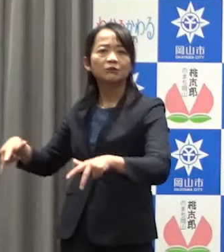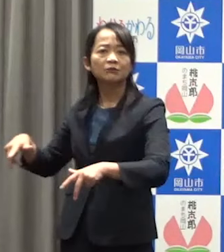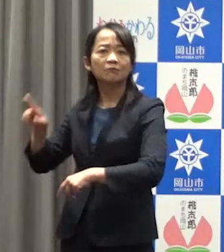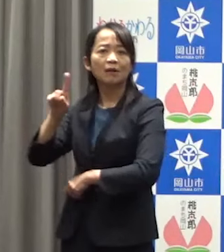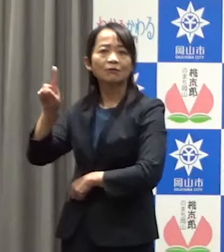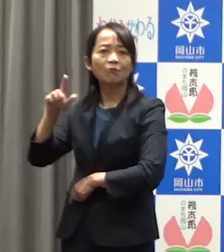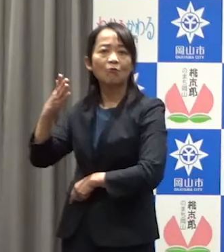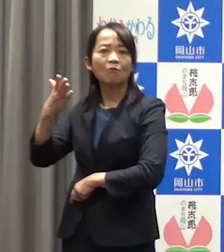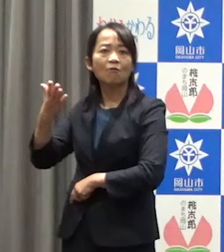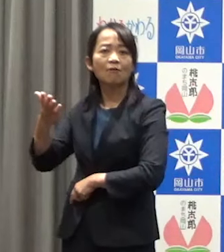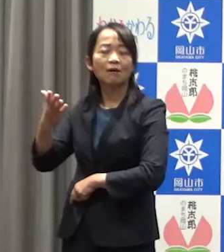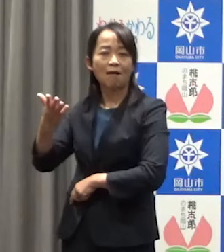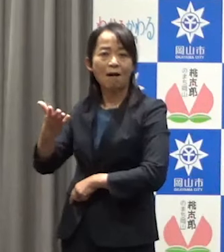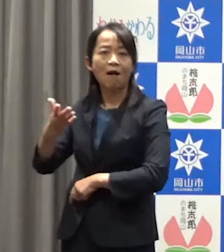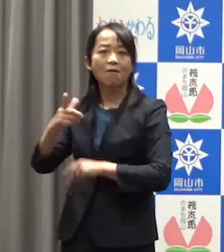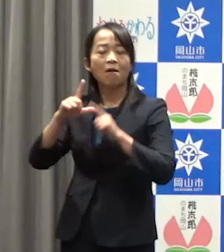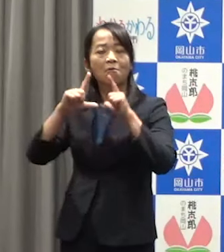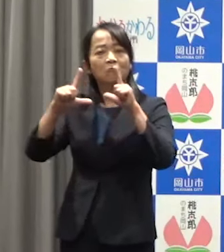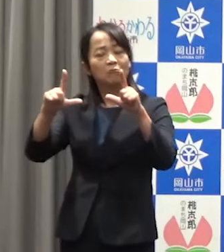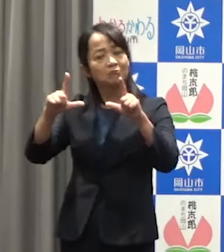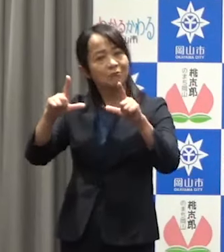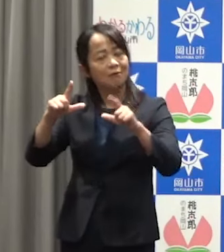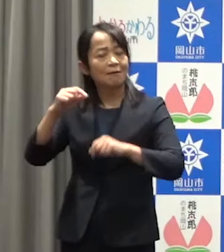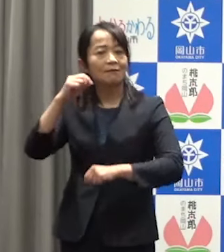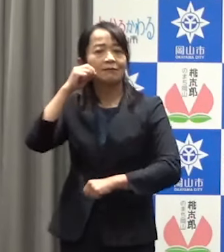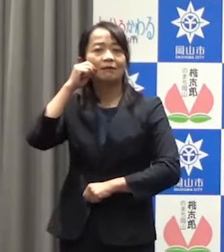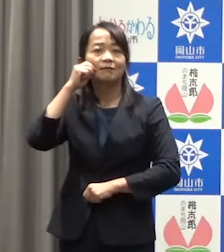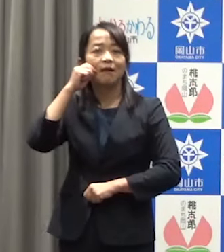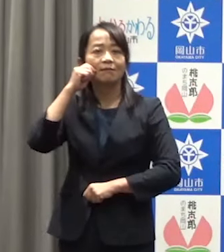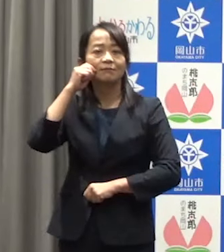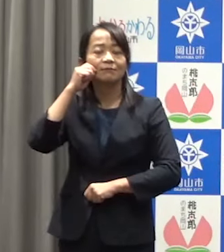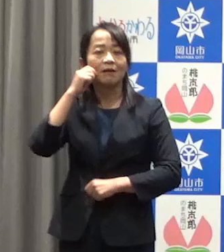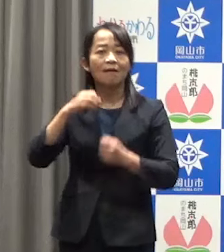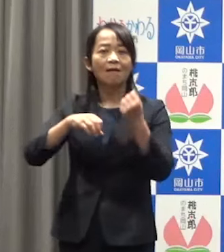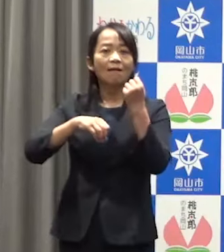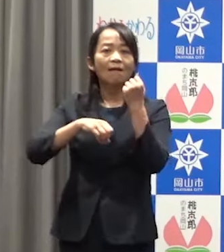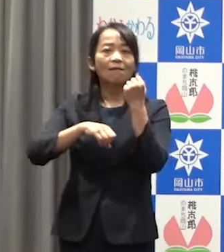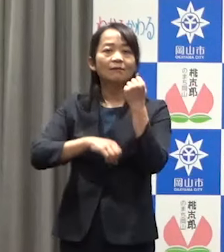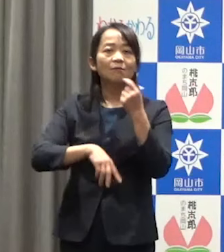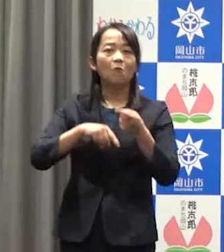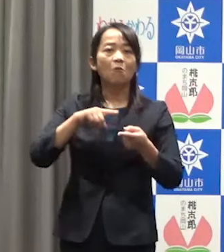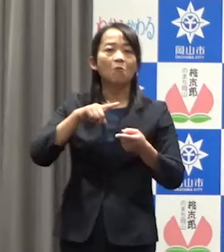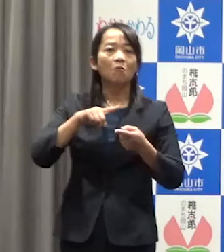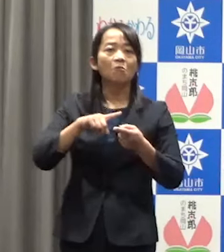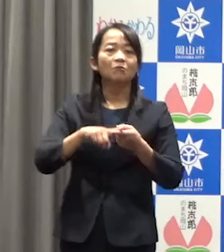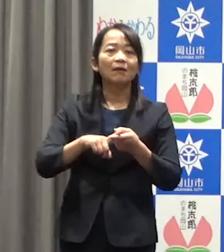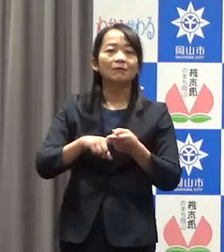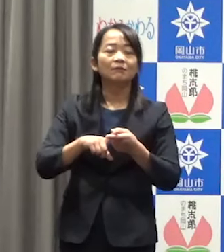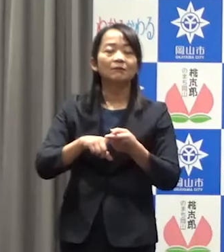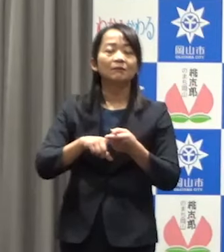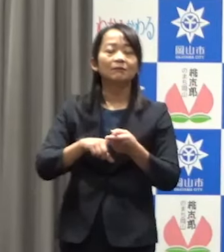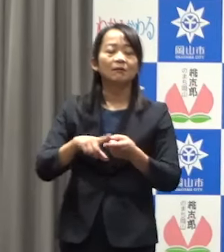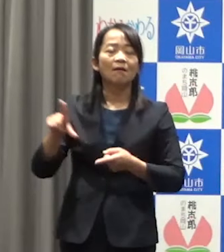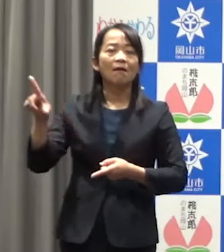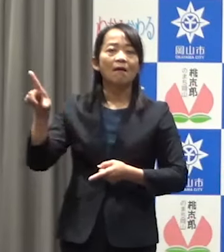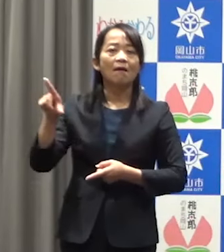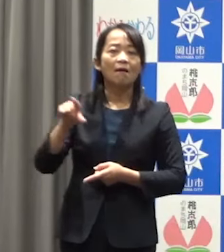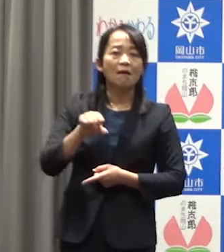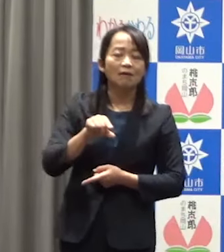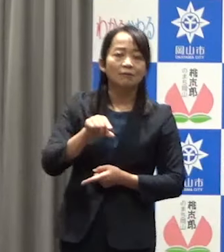る方はいないんじゃないかと思いますが、基本的には減ってるってことはあんまり考えにくいですけどね。